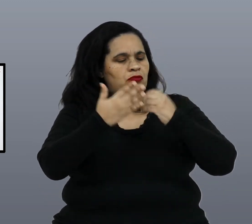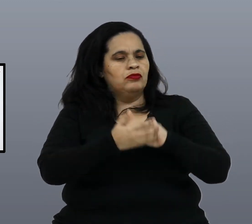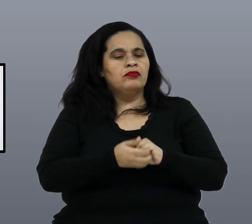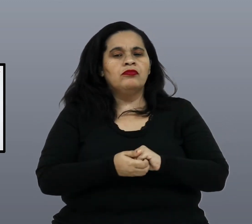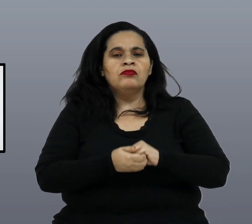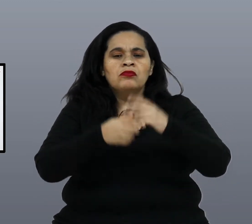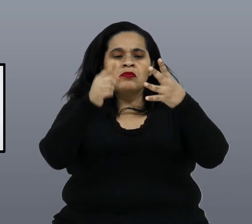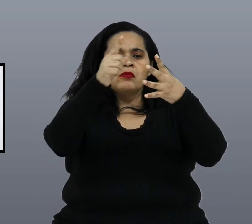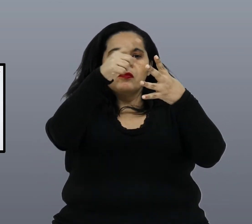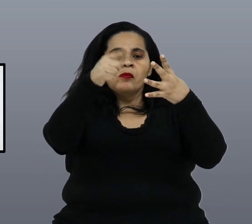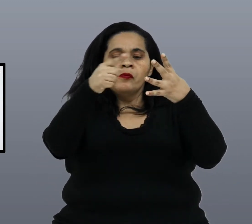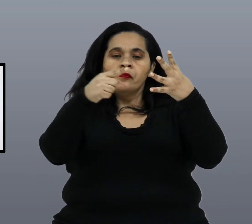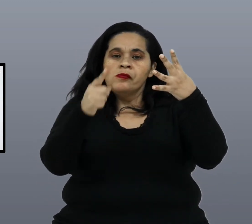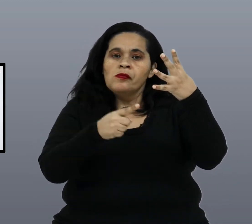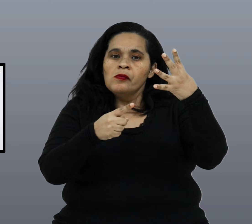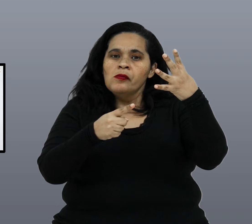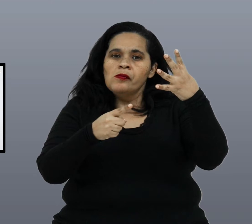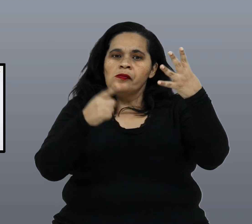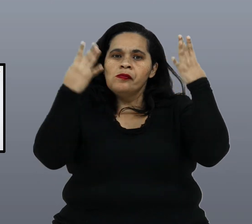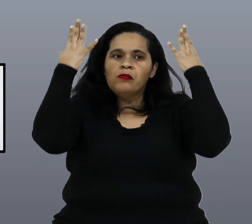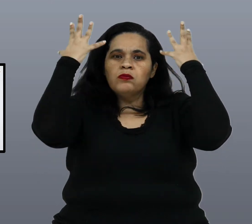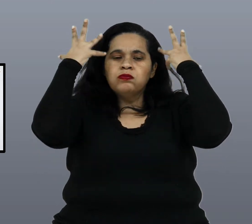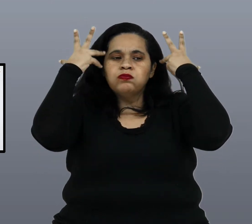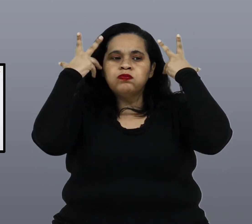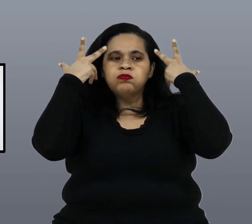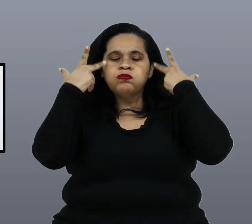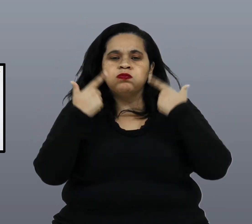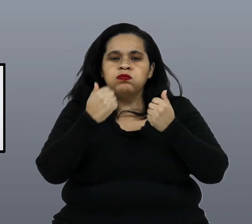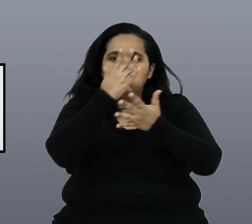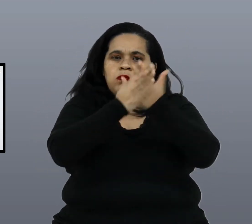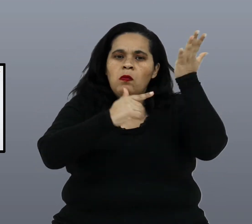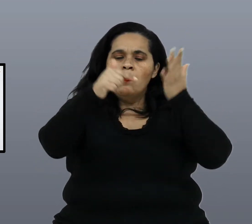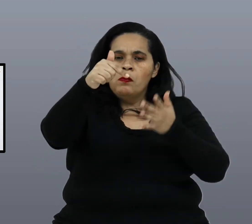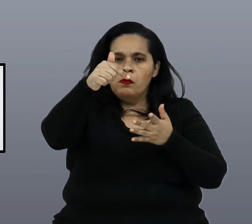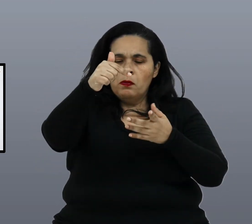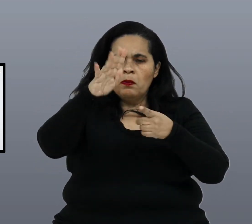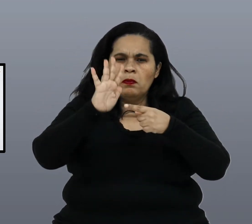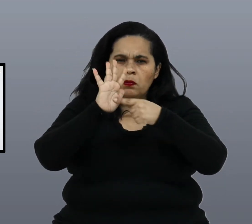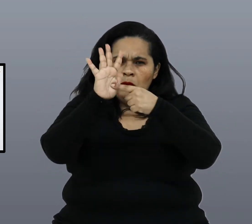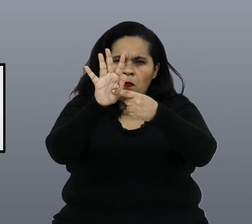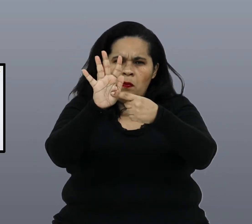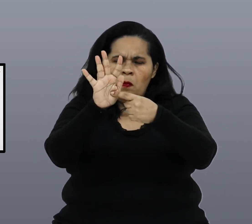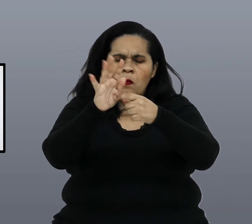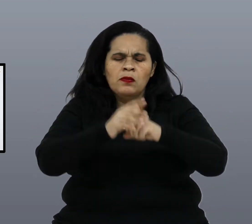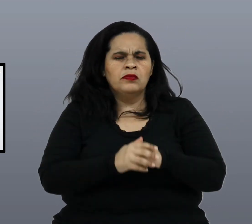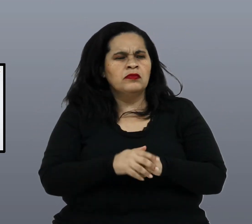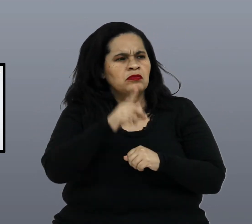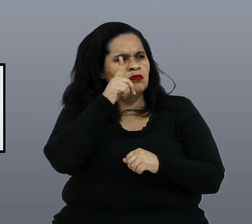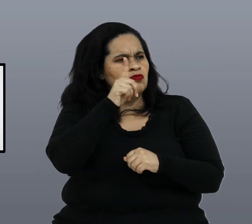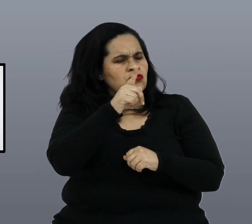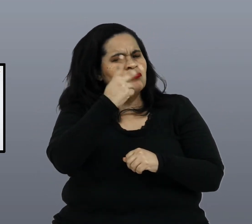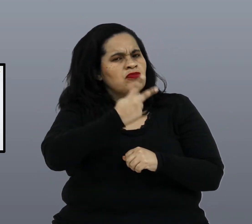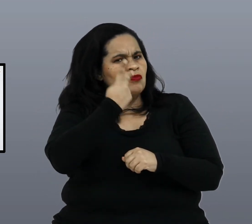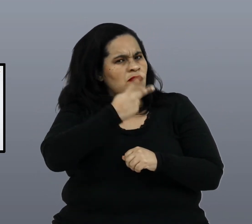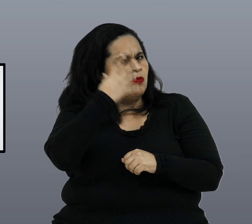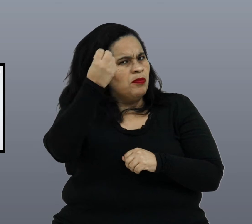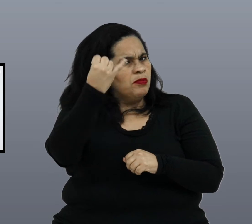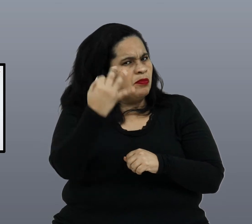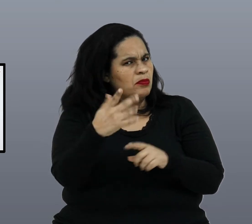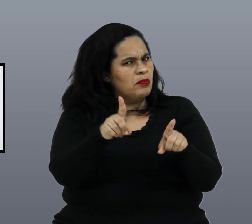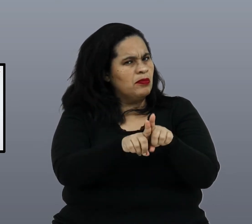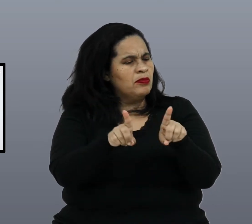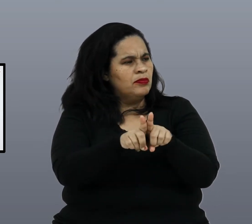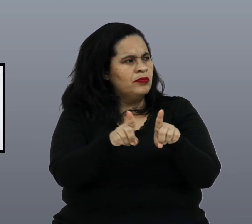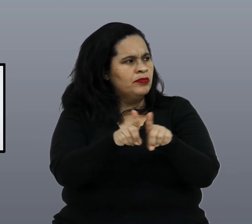os 4 animais aqui no capítulo 7, a gente entende e a gente pode dizer que é de um senso